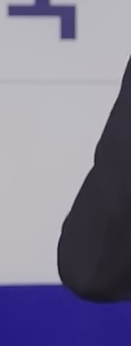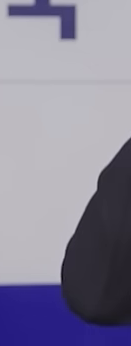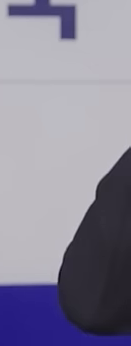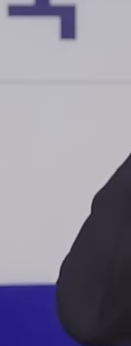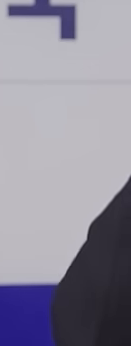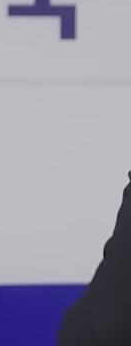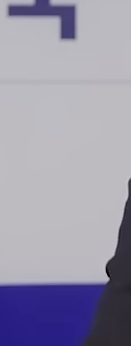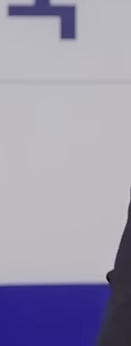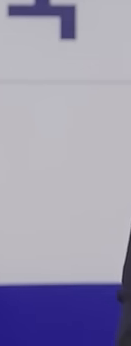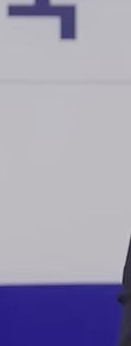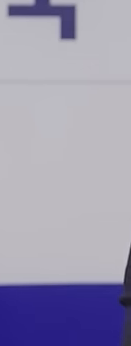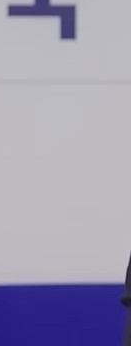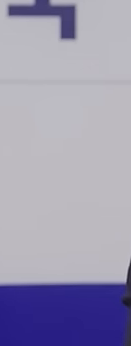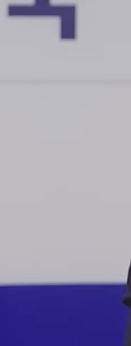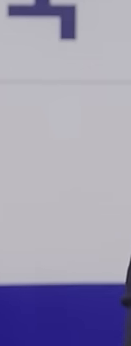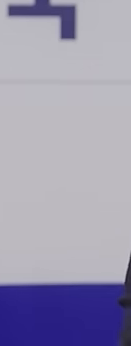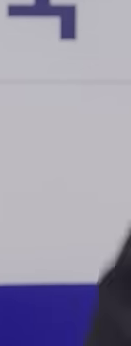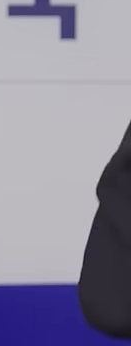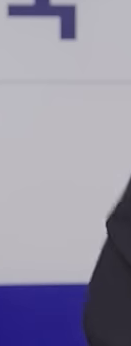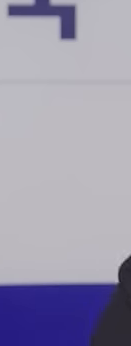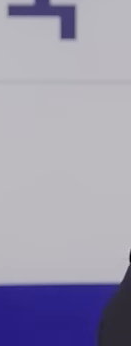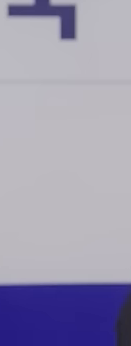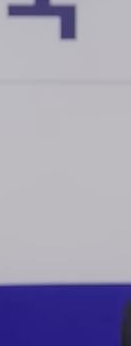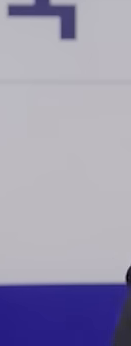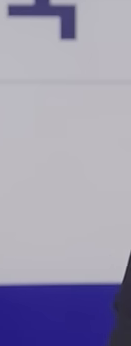아닐까 그래 생각을 합니다.